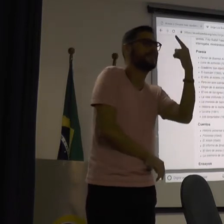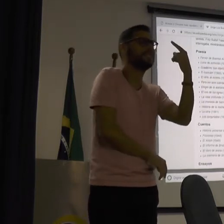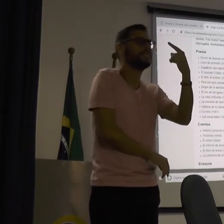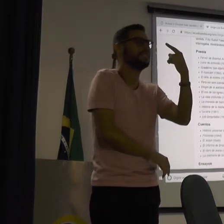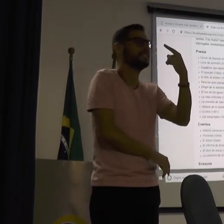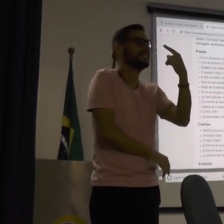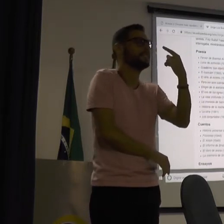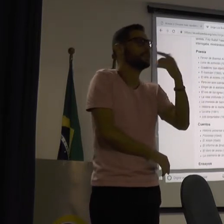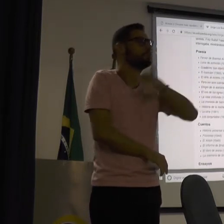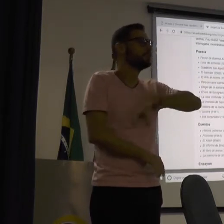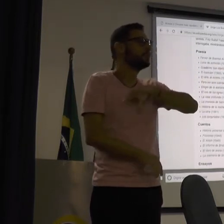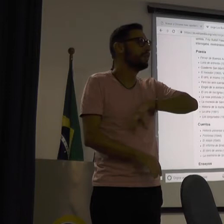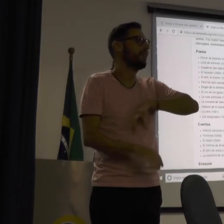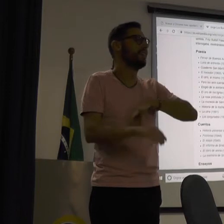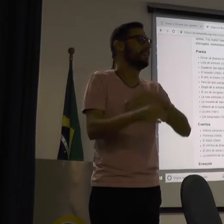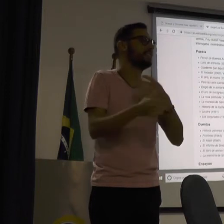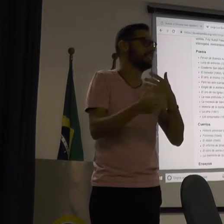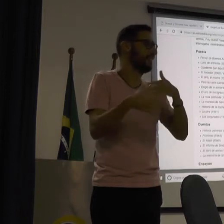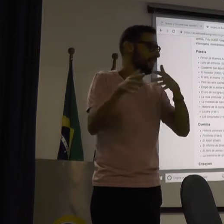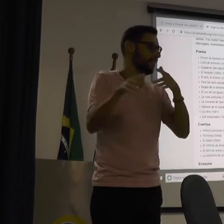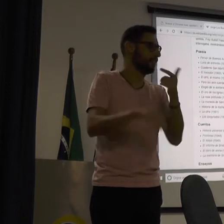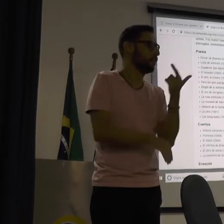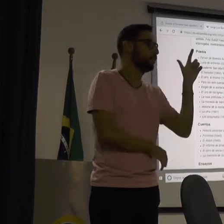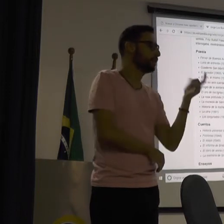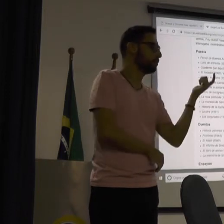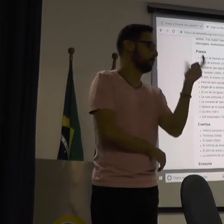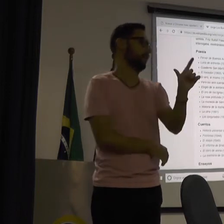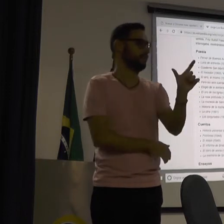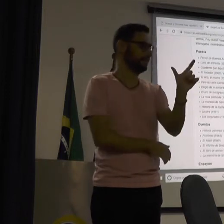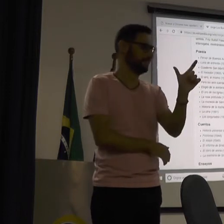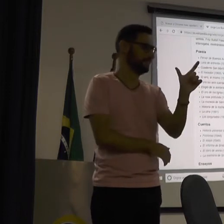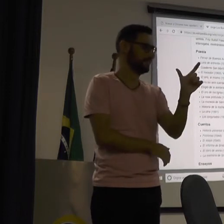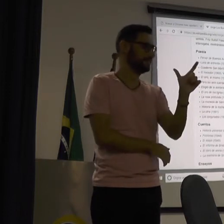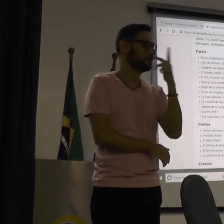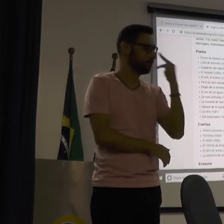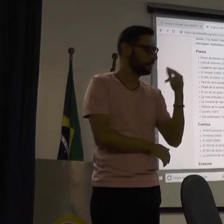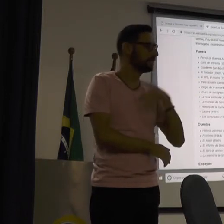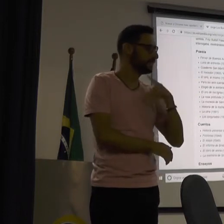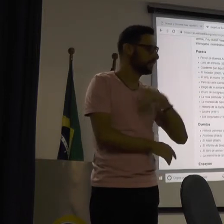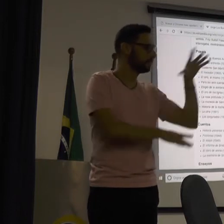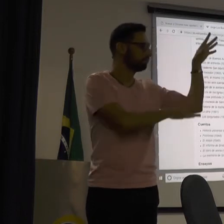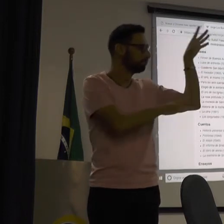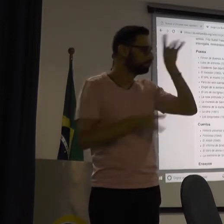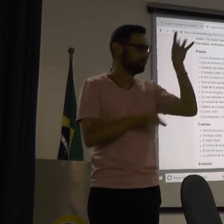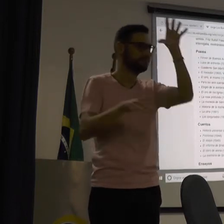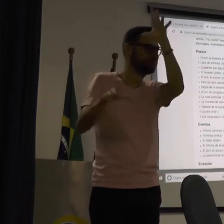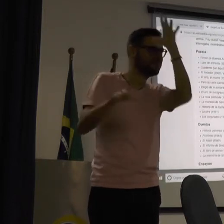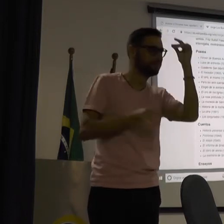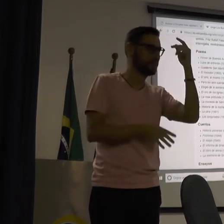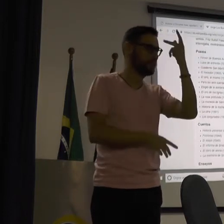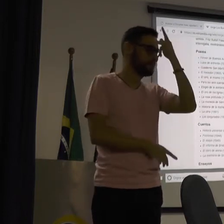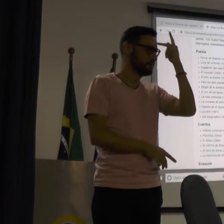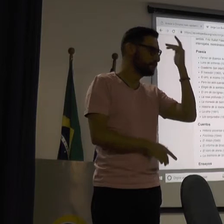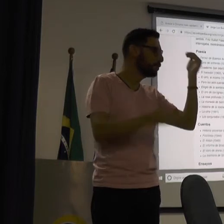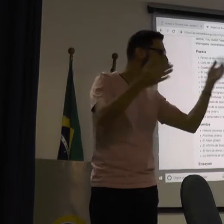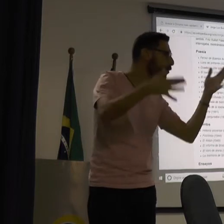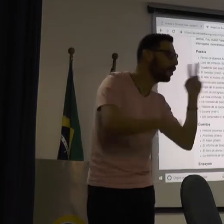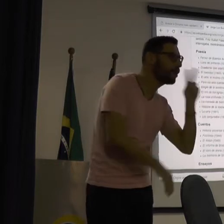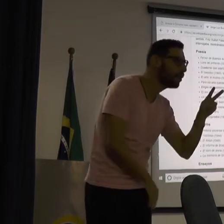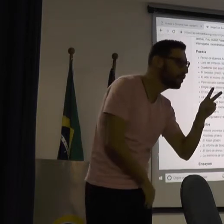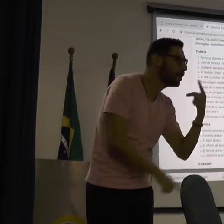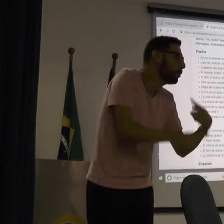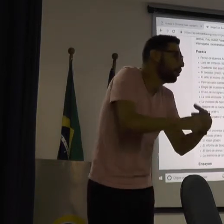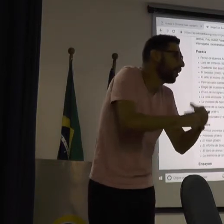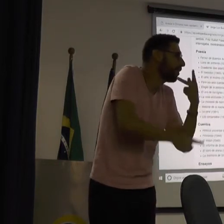vou printar, né? Tem uma série de coisas que, às vezes, para quem vem de fora, pode parecer até ridículo, né? Se a pessoa está falando uma coisa, é que ele